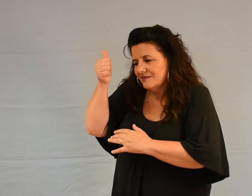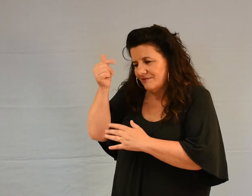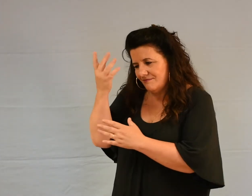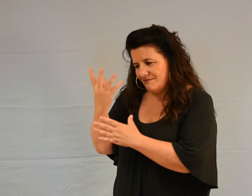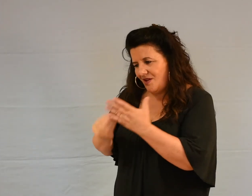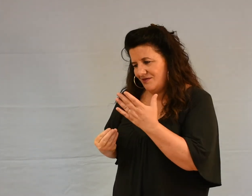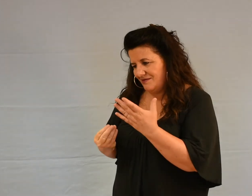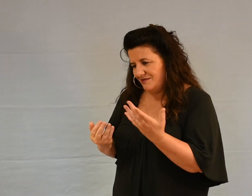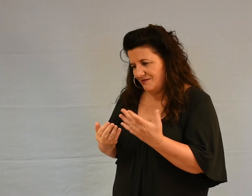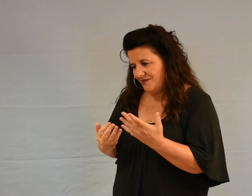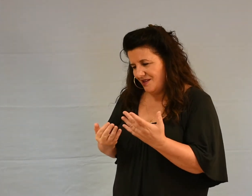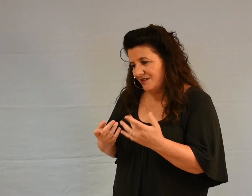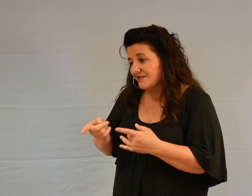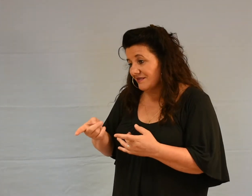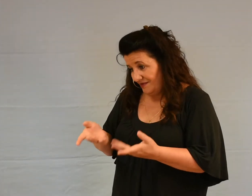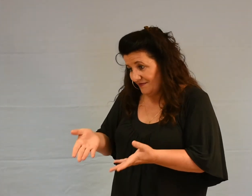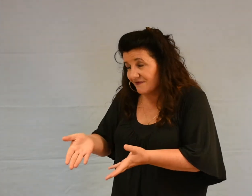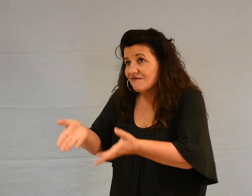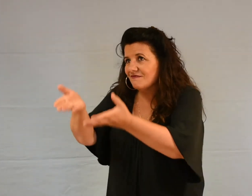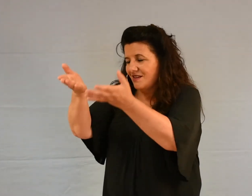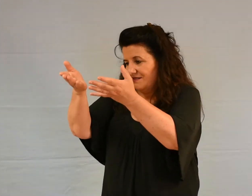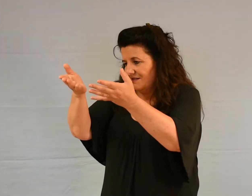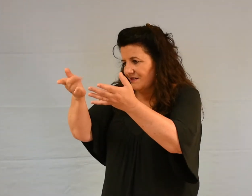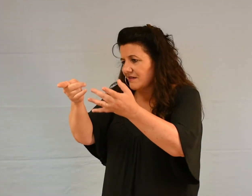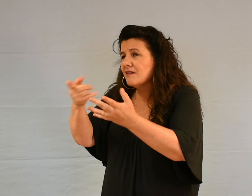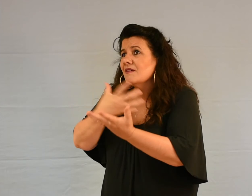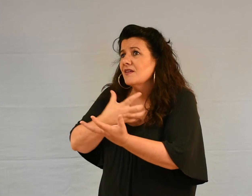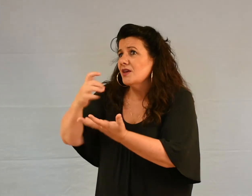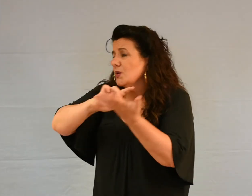Va, vends ce que tu as et donne-le aux pauvres.